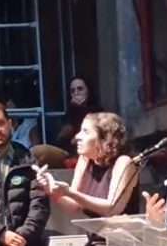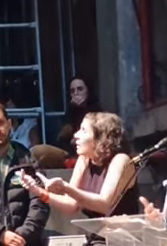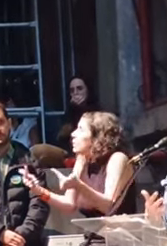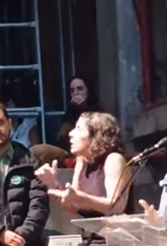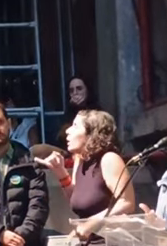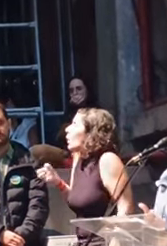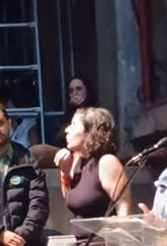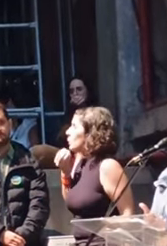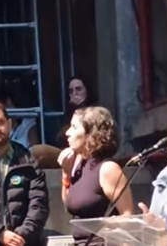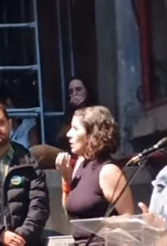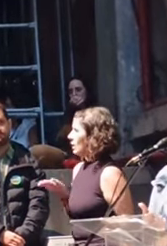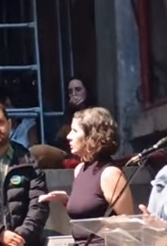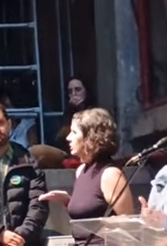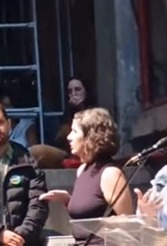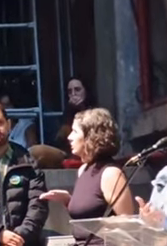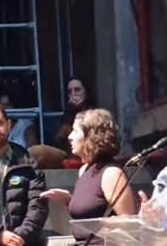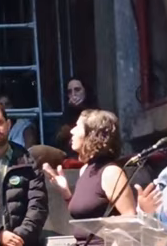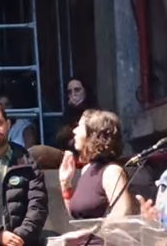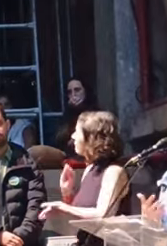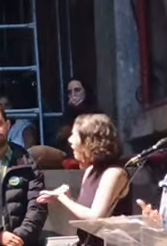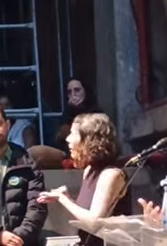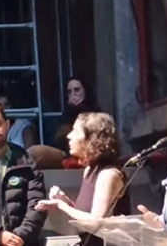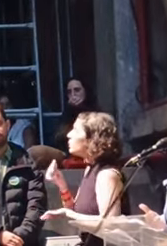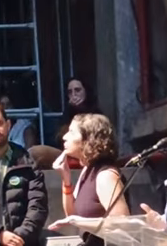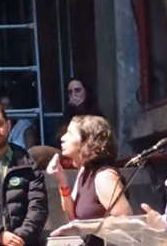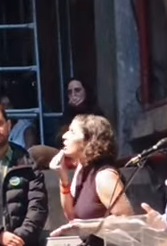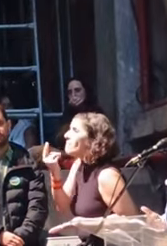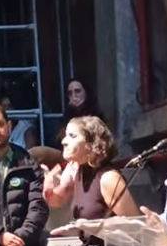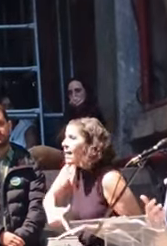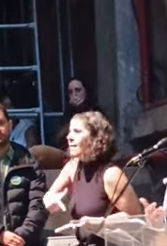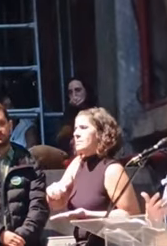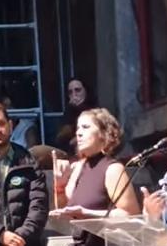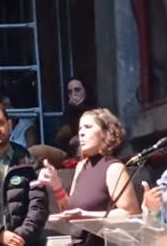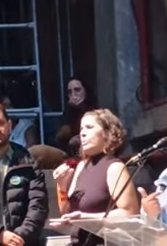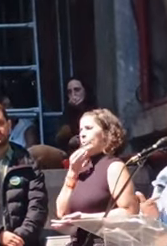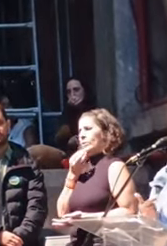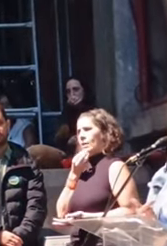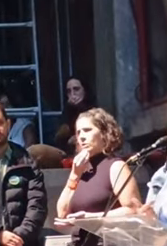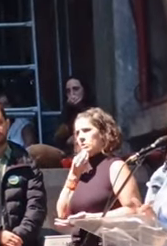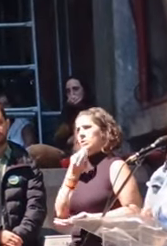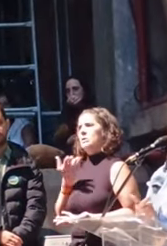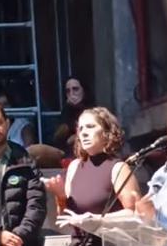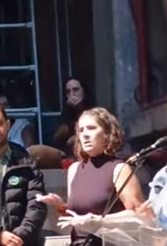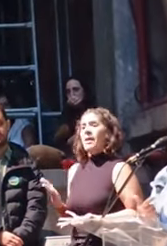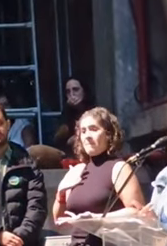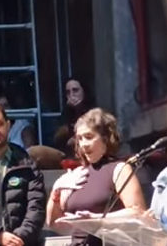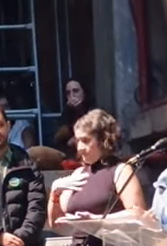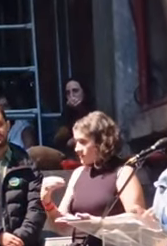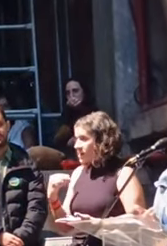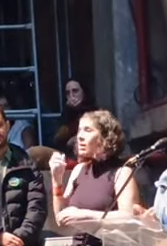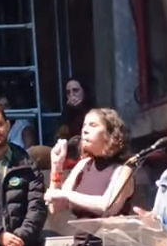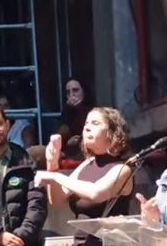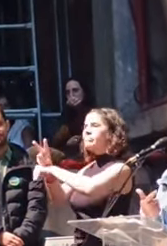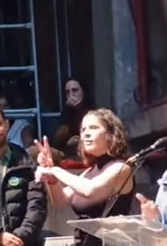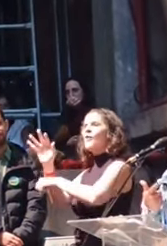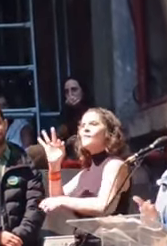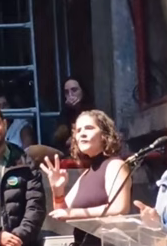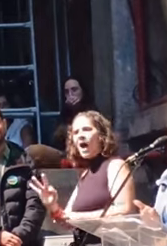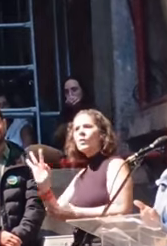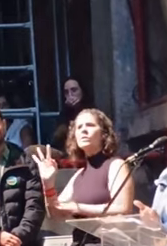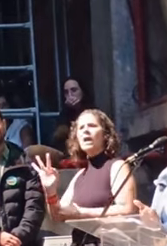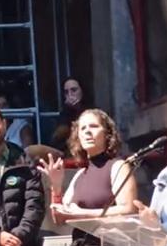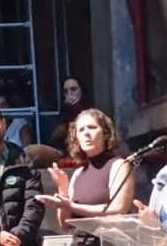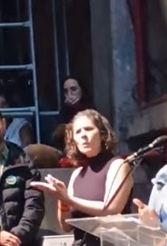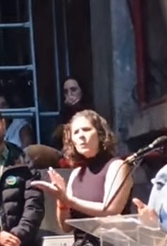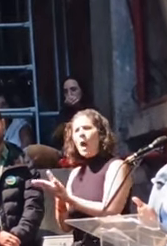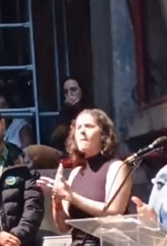que deveriam ter, que deveriam de fato ter. A minha filha está estudando, está fazendo faculdade, a duras